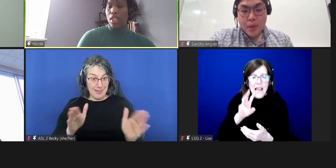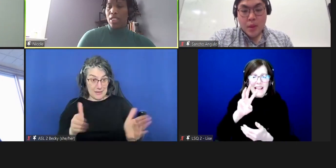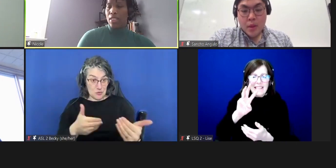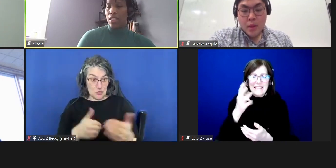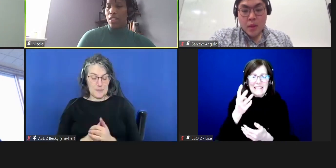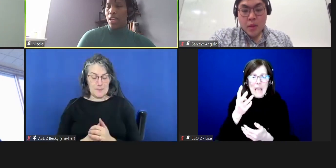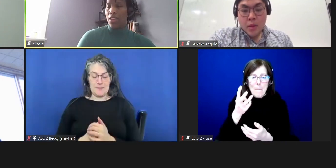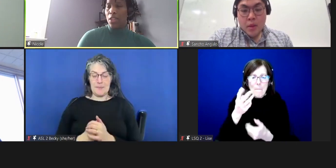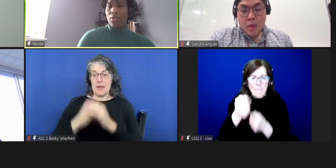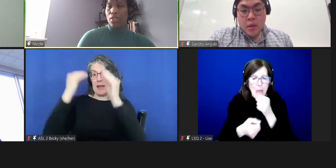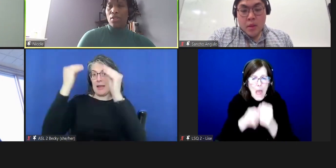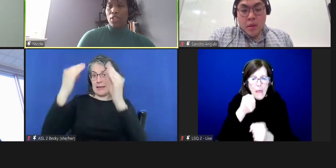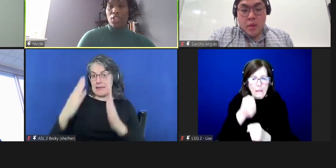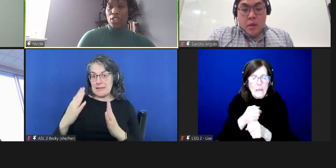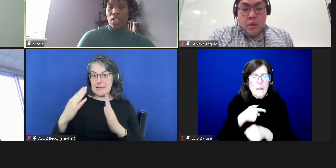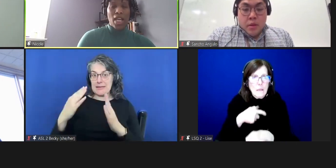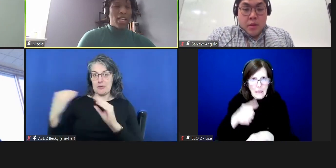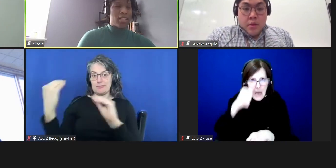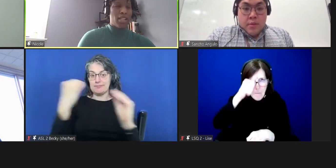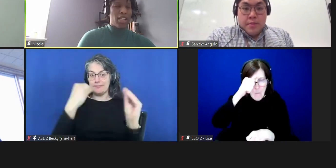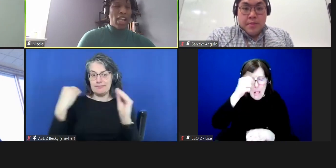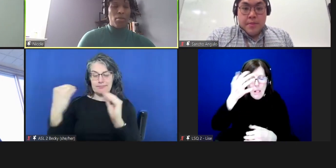classe et